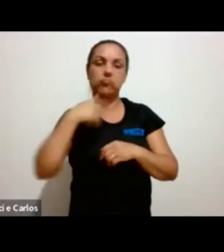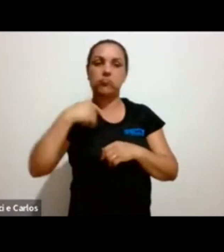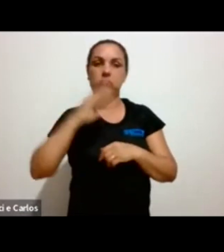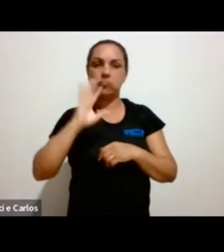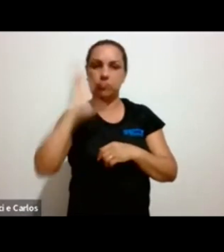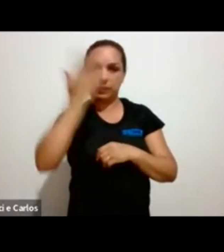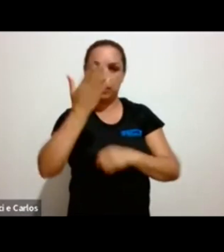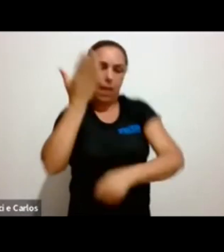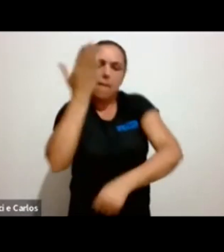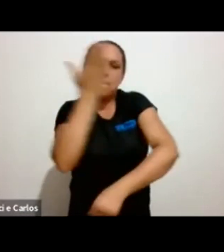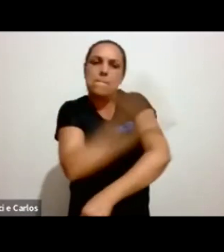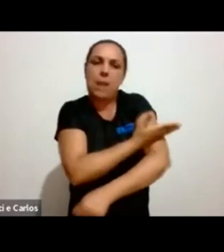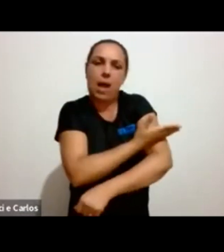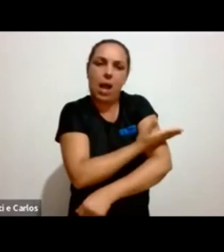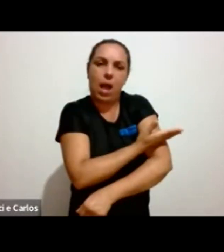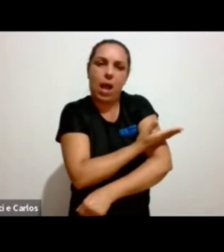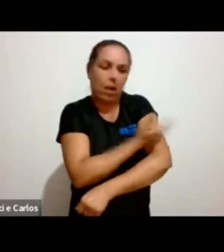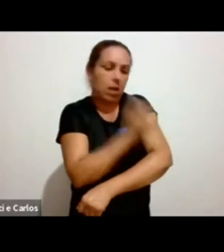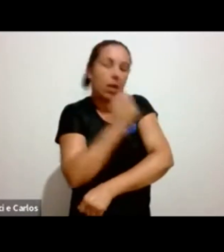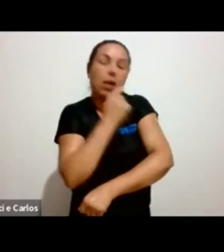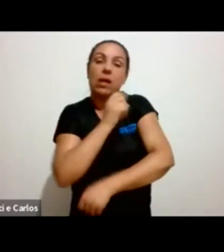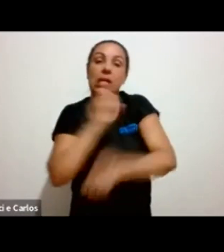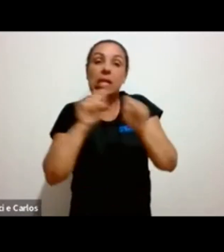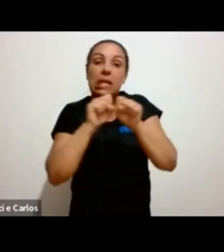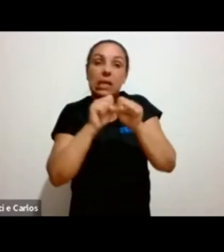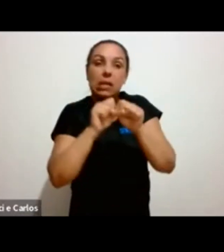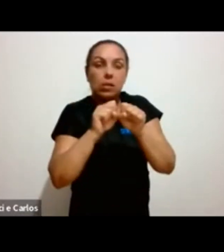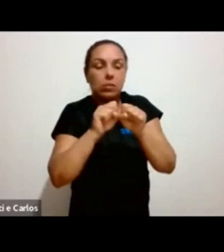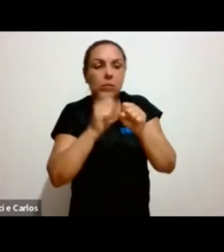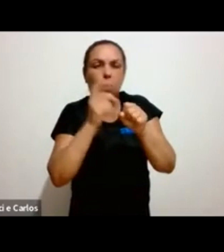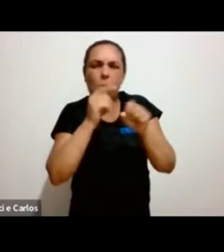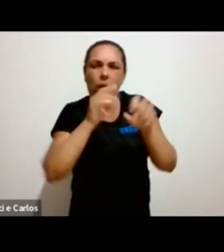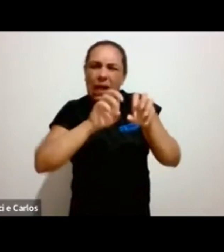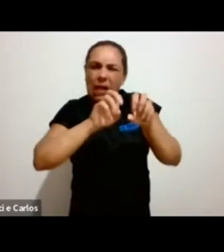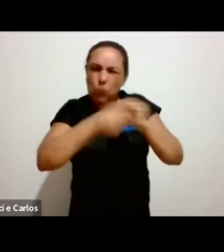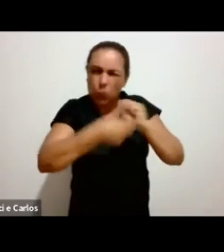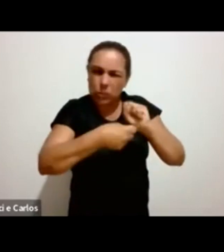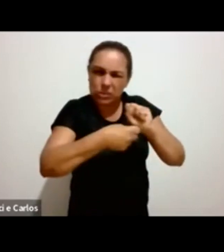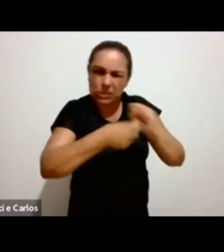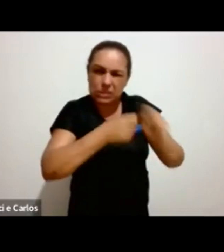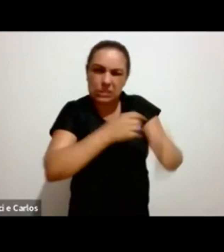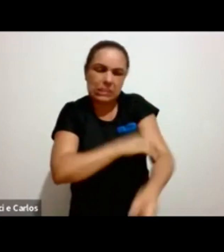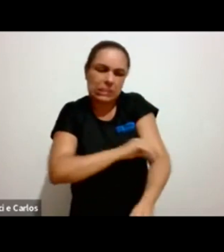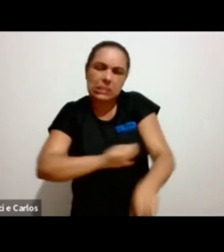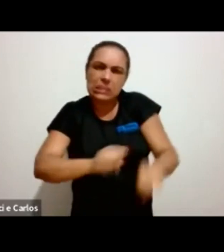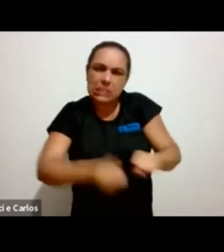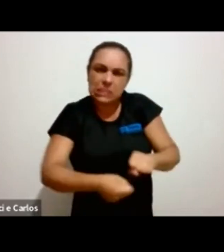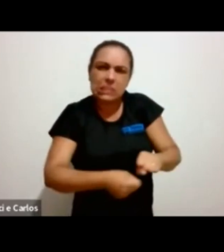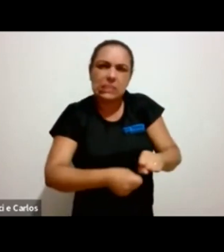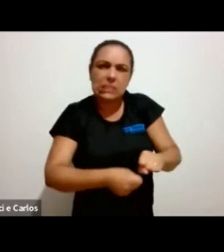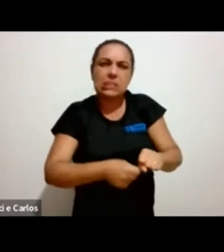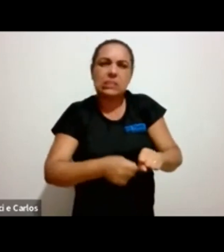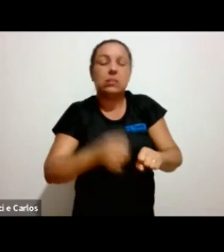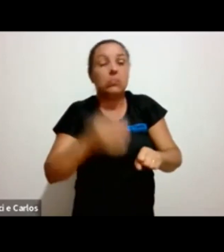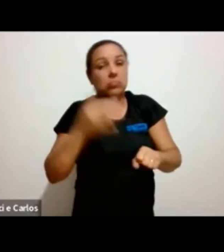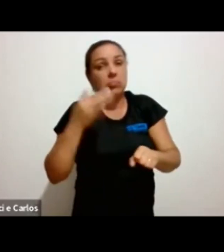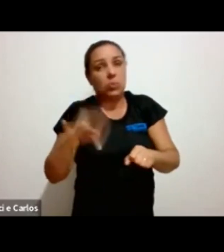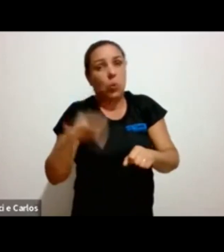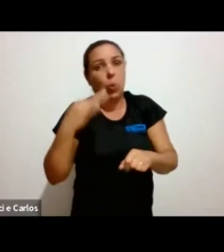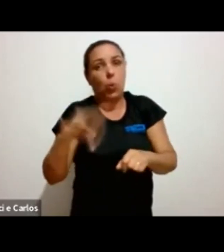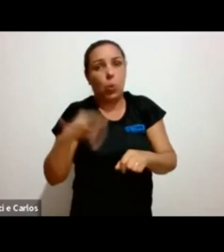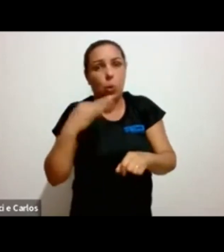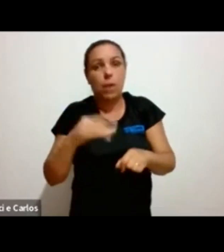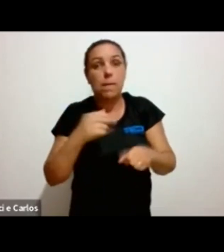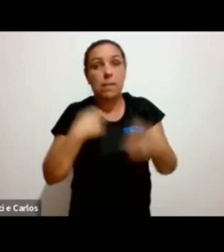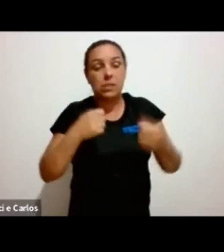uma fratura, ou você trinque um osso, ou uma torção muito forte. Seu cérebro entende que você